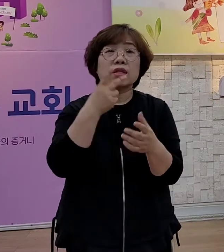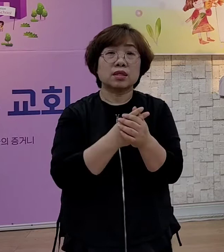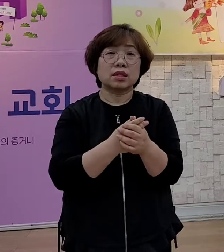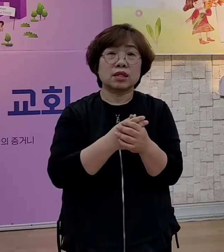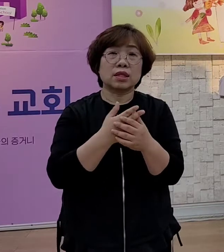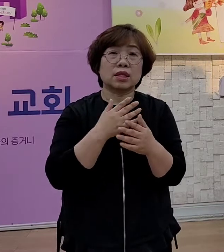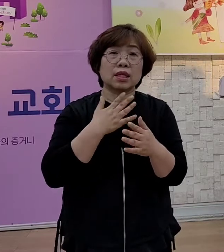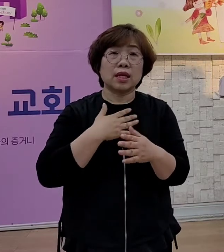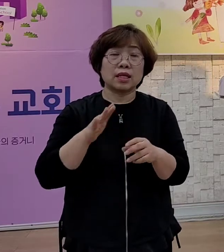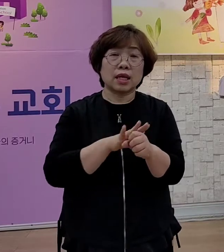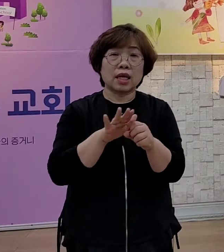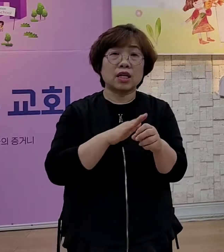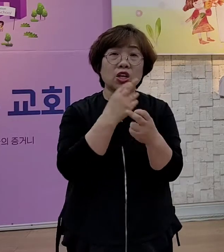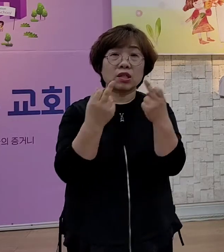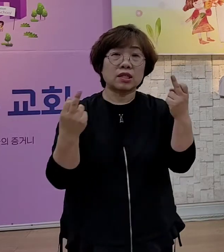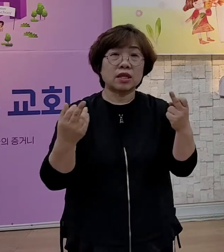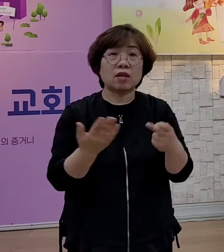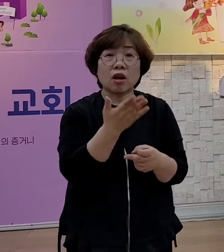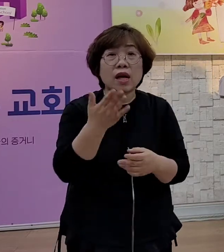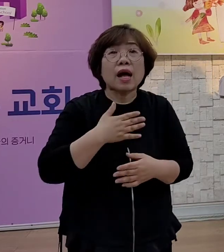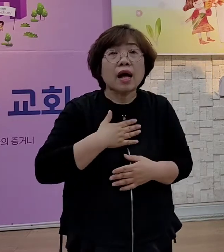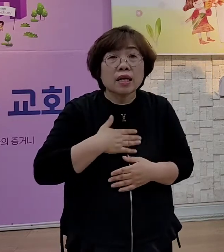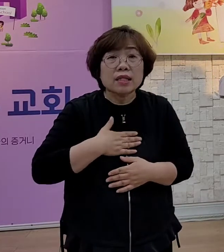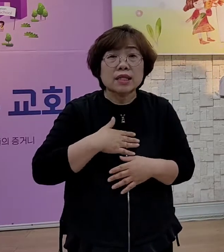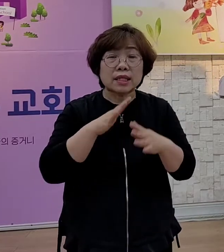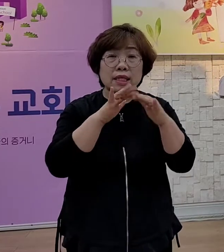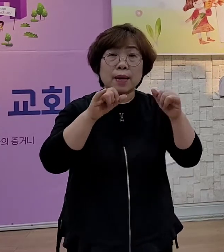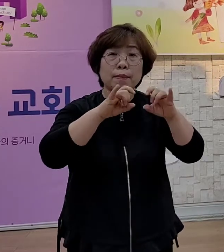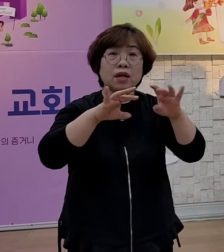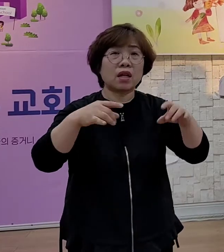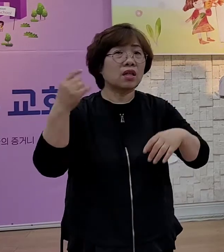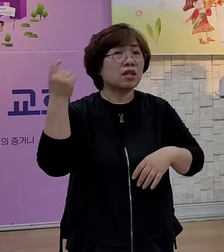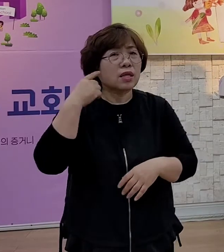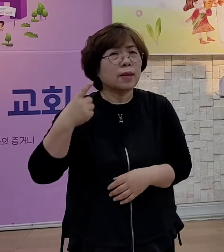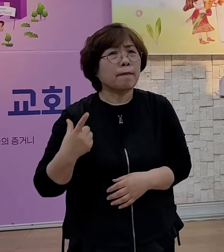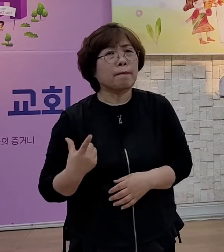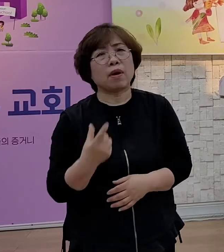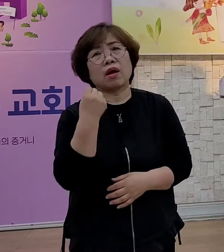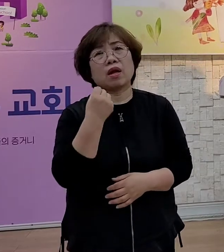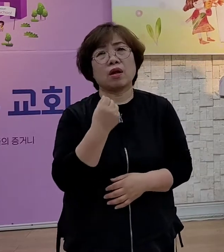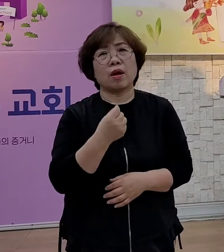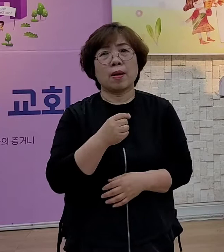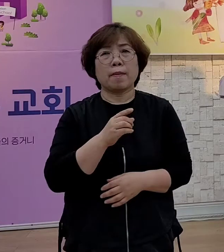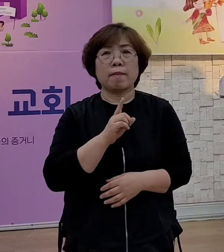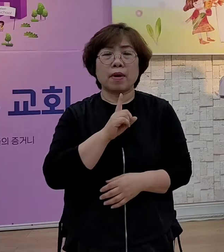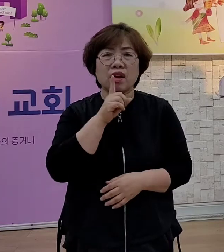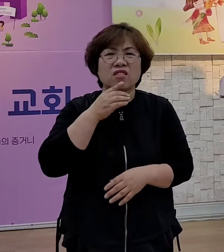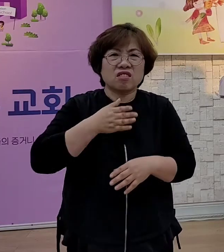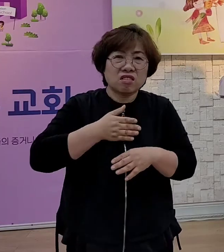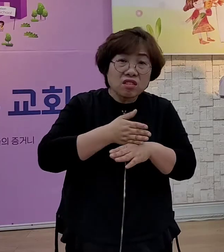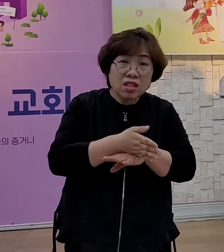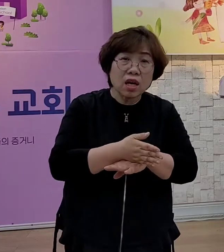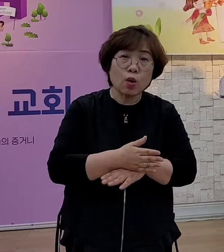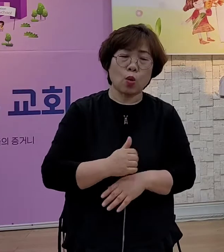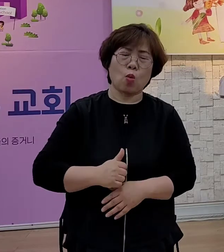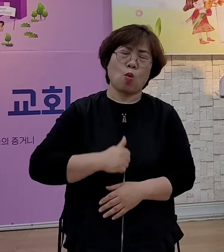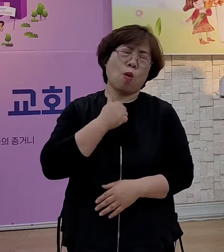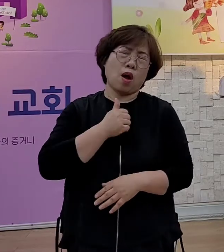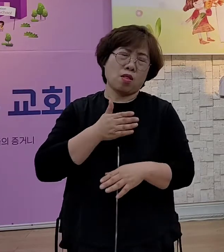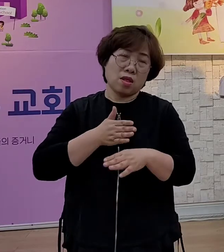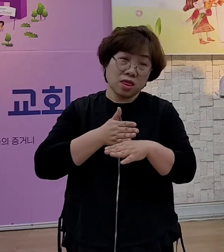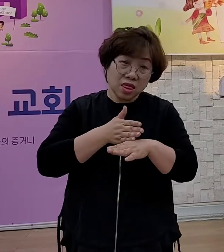내 사랑하는 형제들아, 너희가 알지니 사람마다 듣기는 속히 하고 말하기는